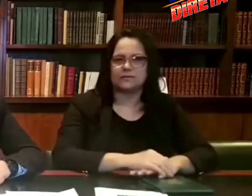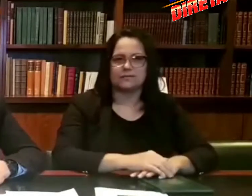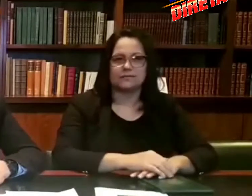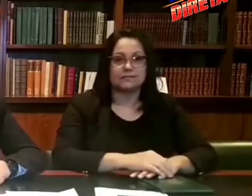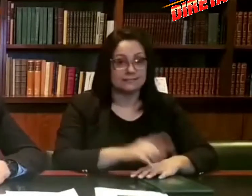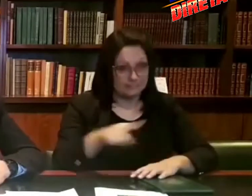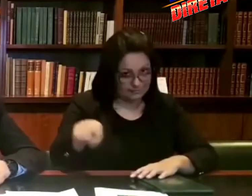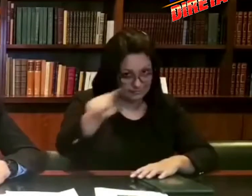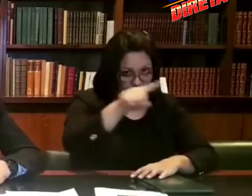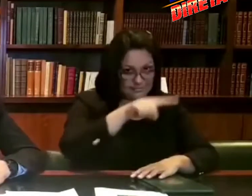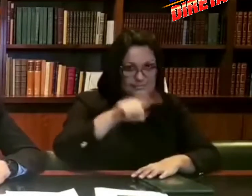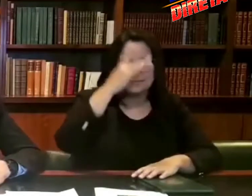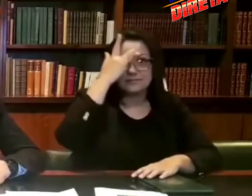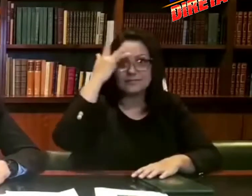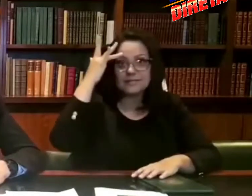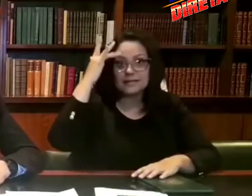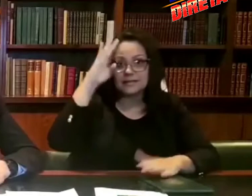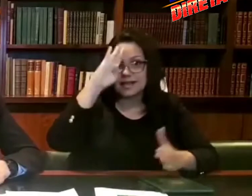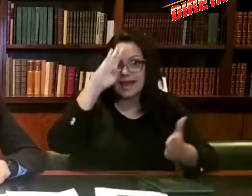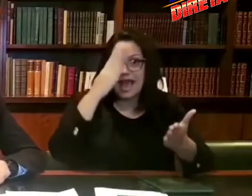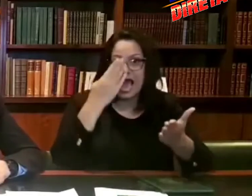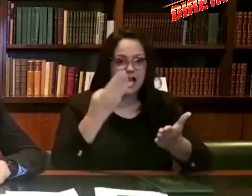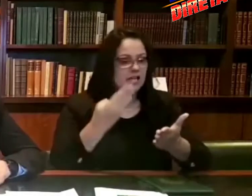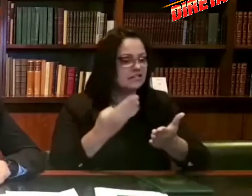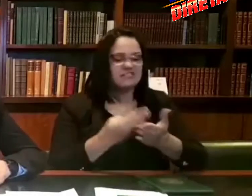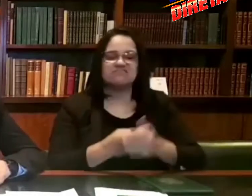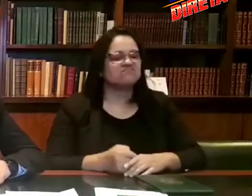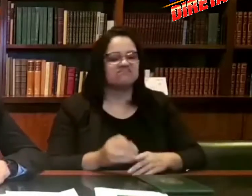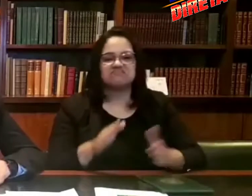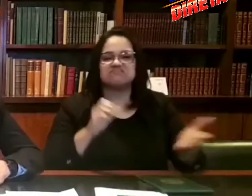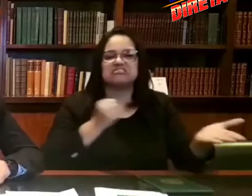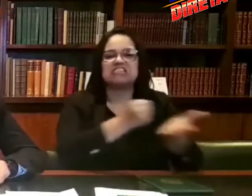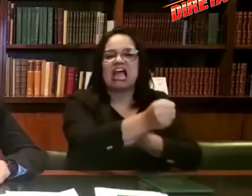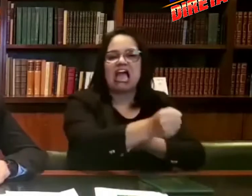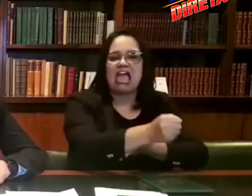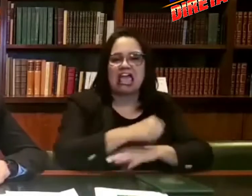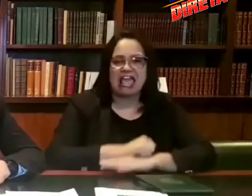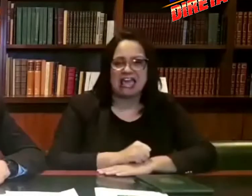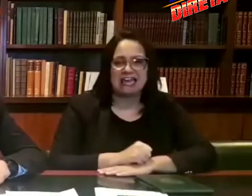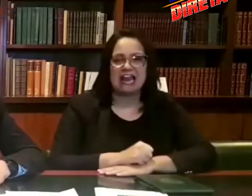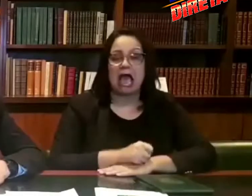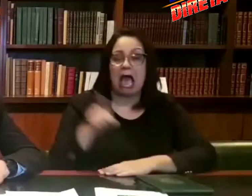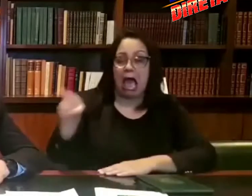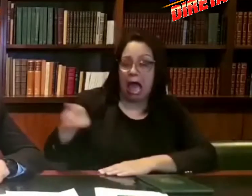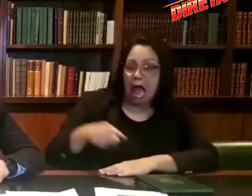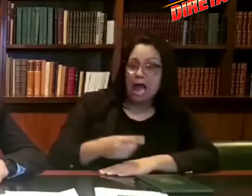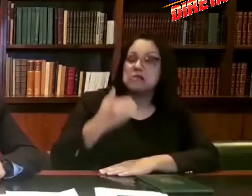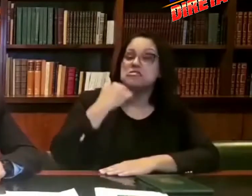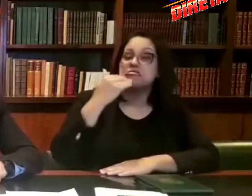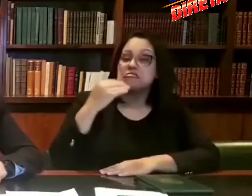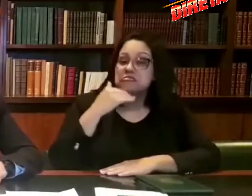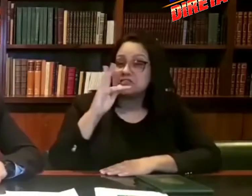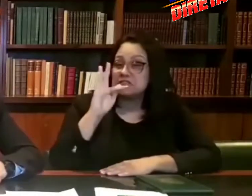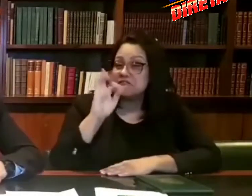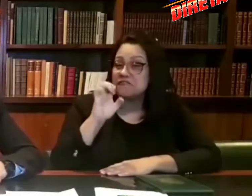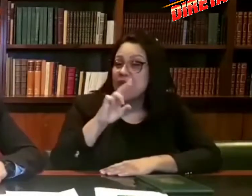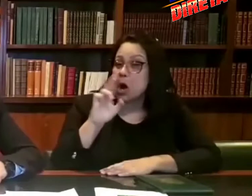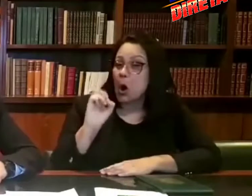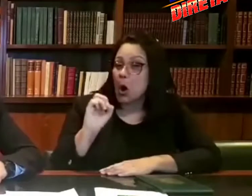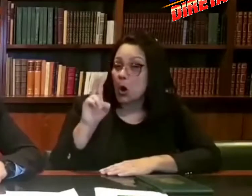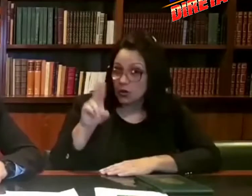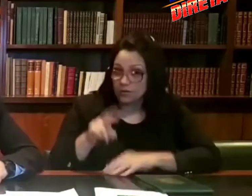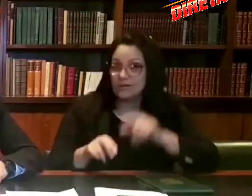Aqueles que acreditaram que é um checkmate, tá? Agora ele se ferrou. Vídeo